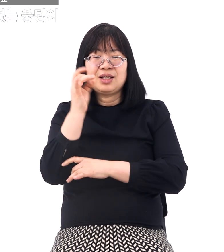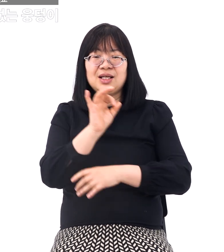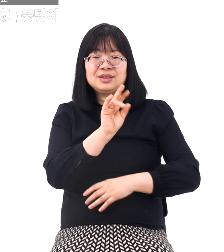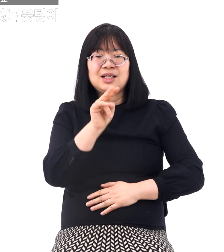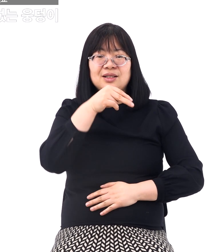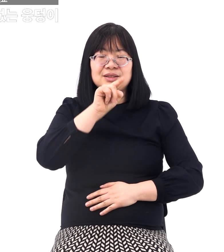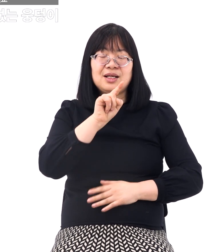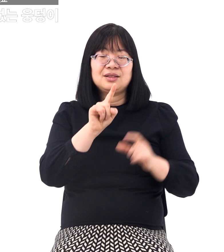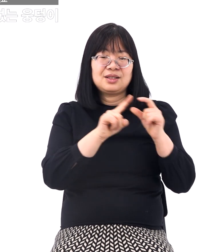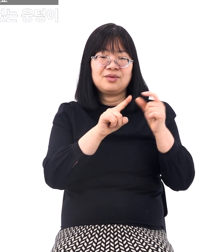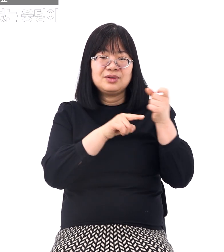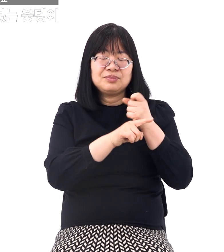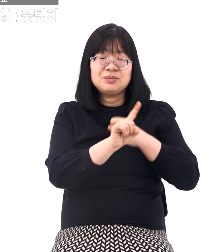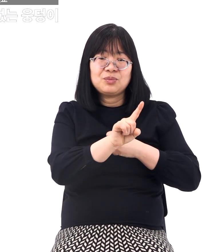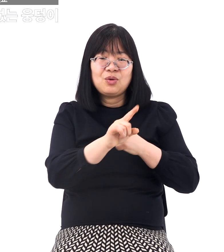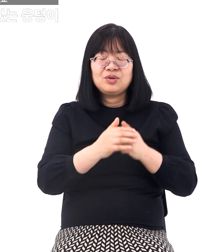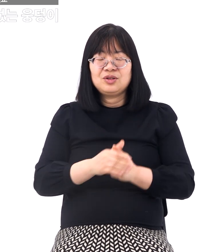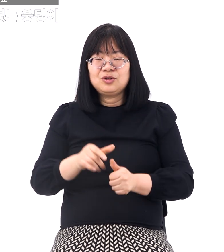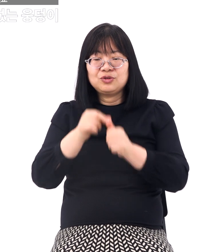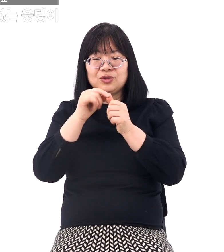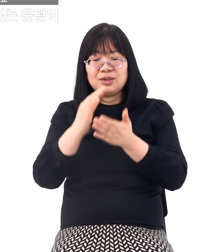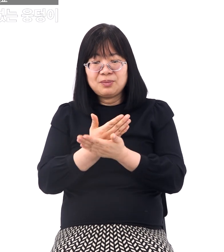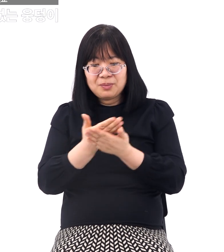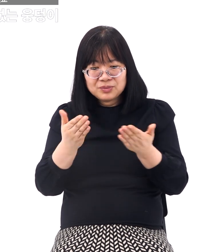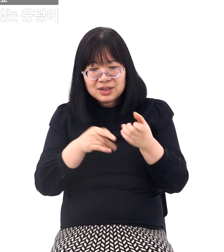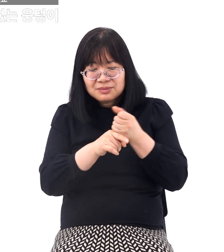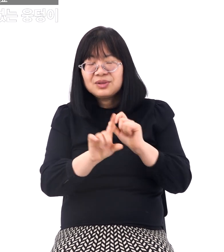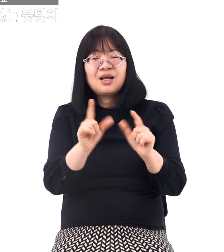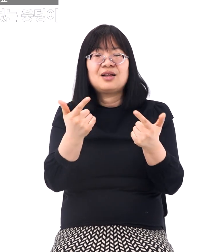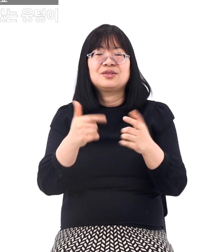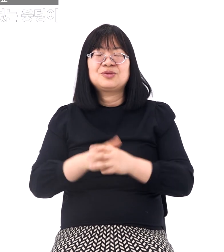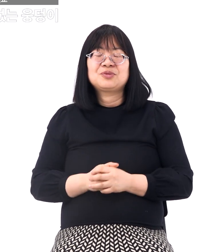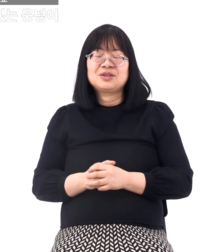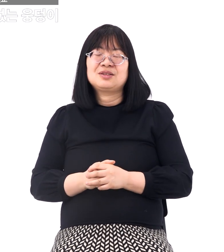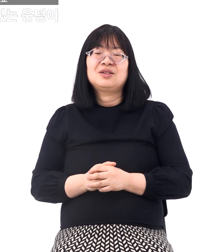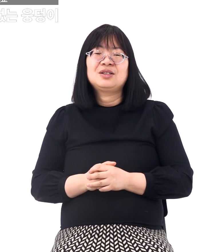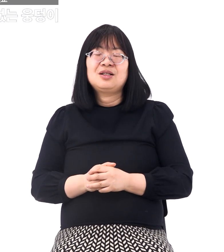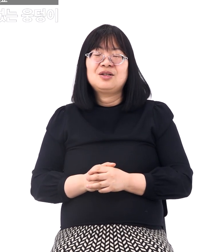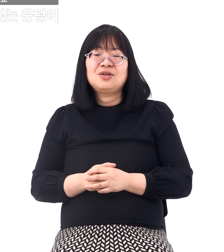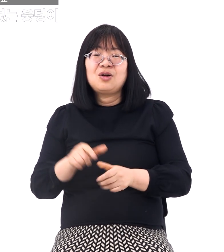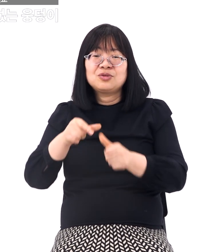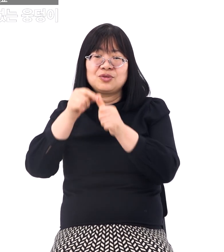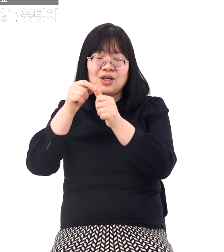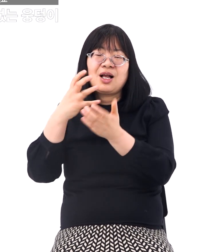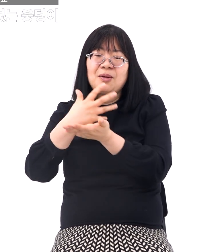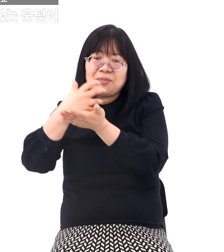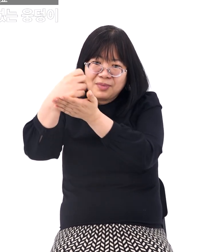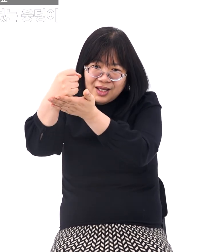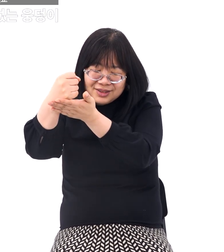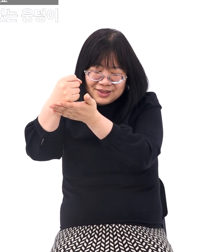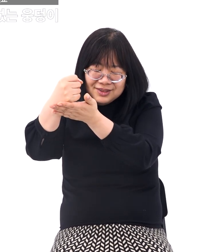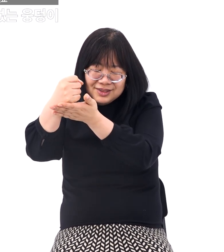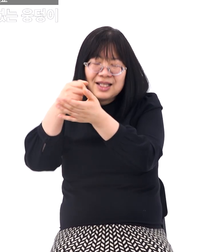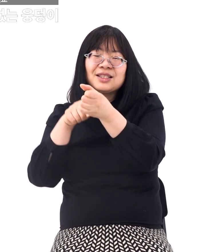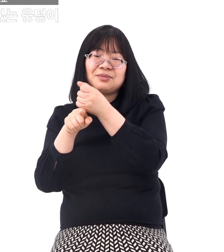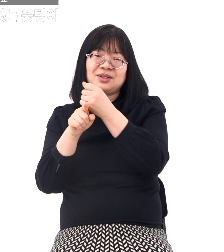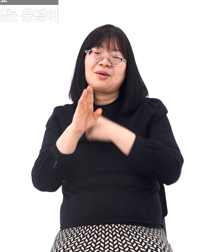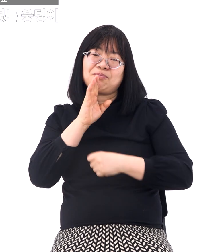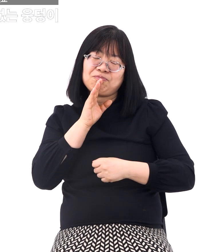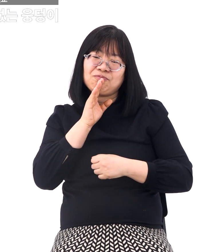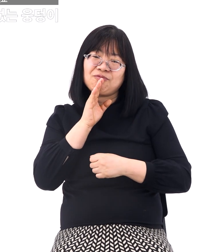야샤라는 말은 구원을 베푸시고가 아니라 수동형으로 구원을 받으시며,